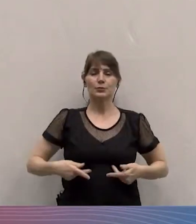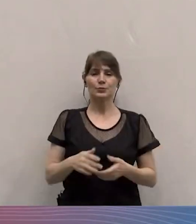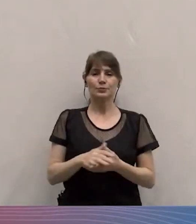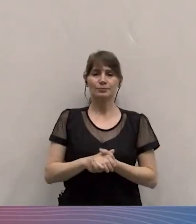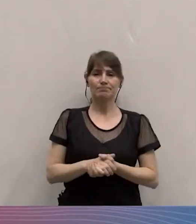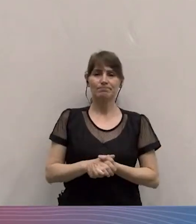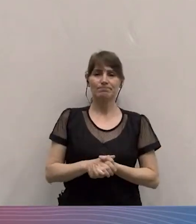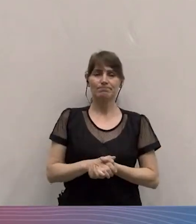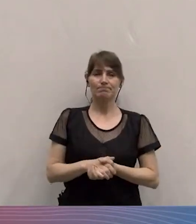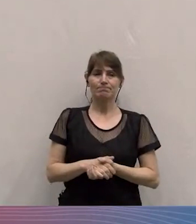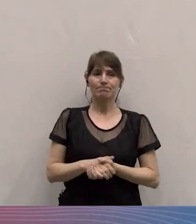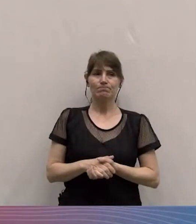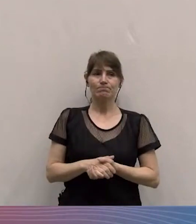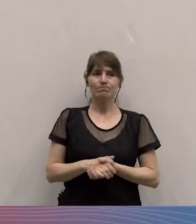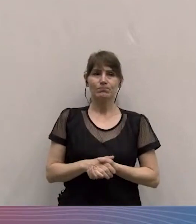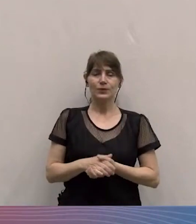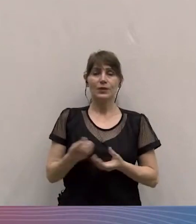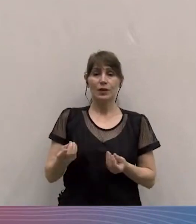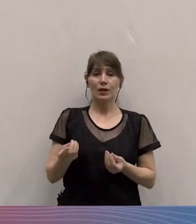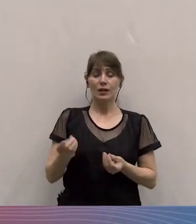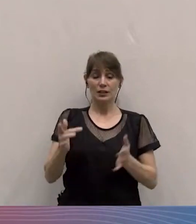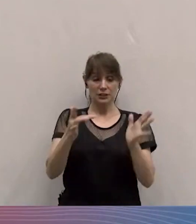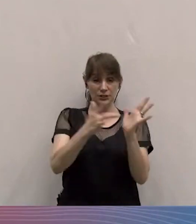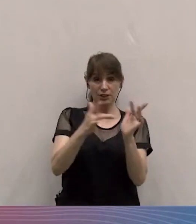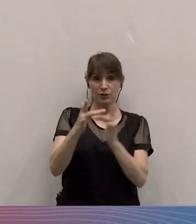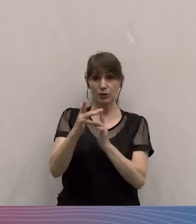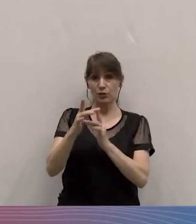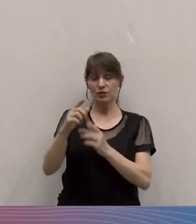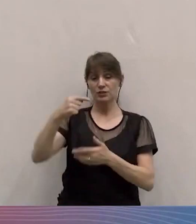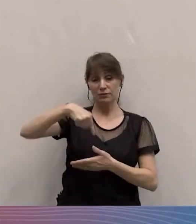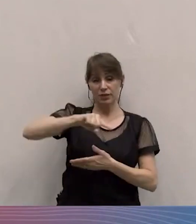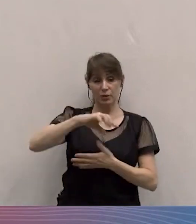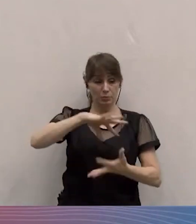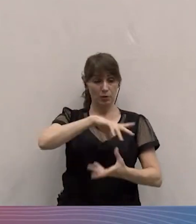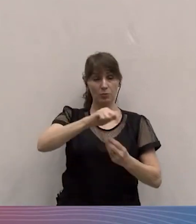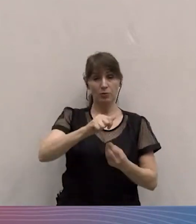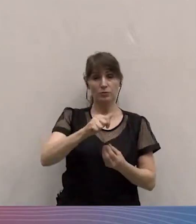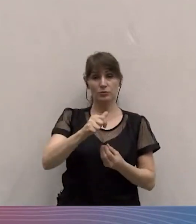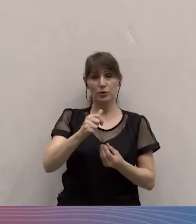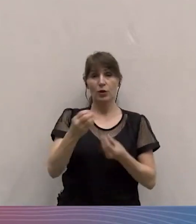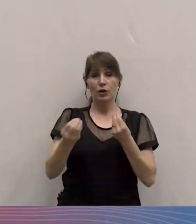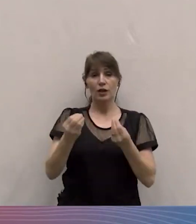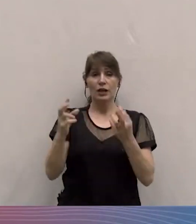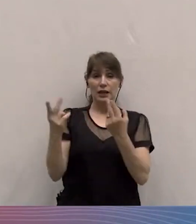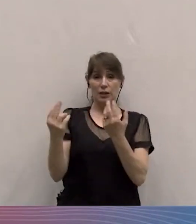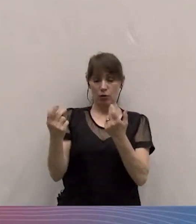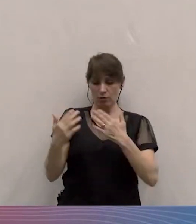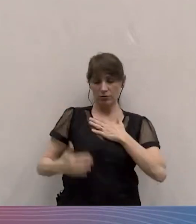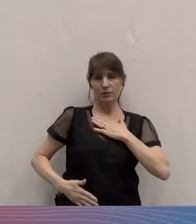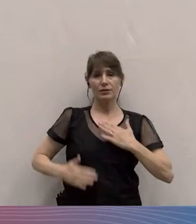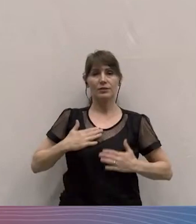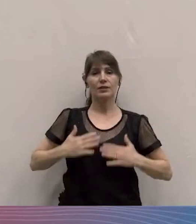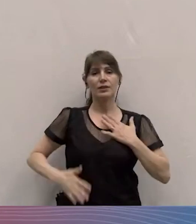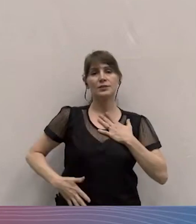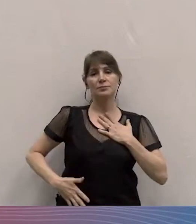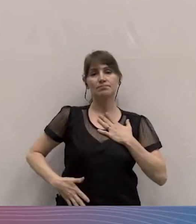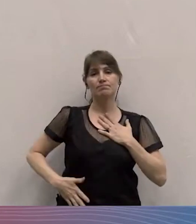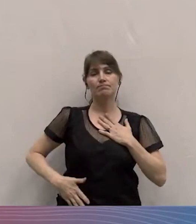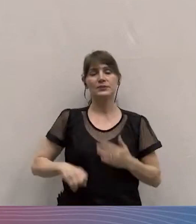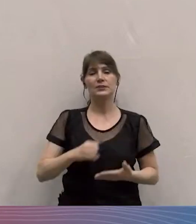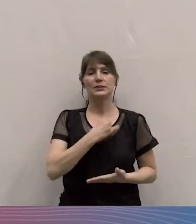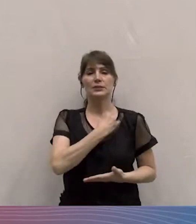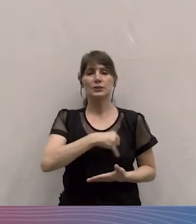veio em carne, sabia? João capítulo 1, versículo 14, como diz? João